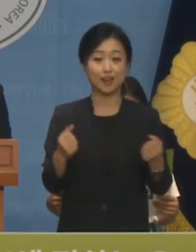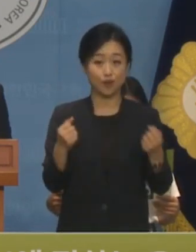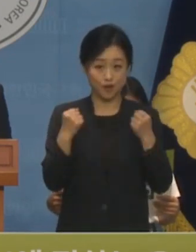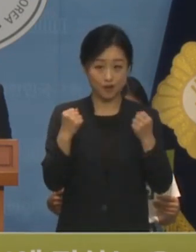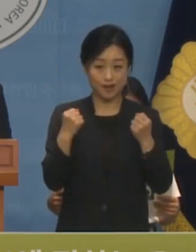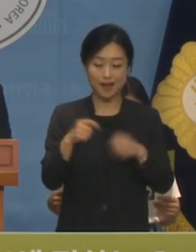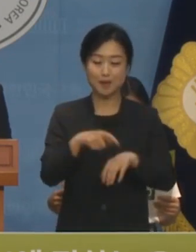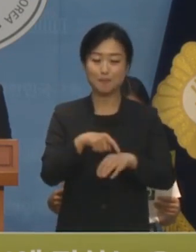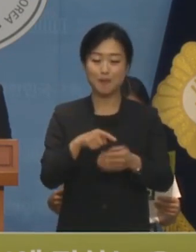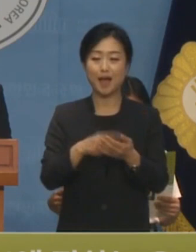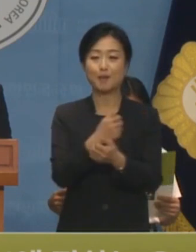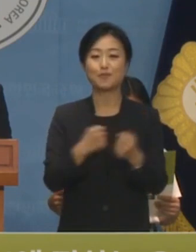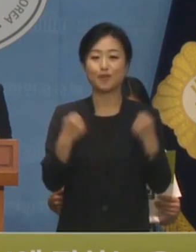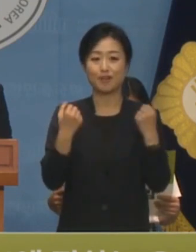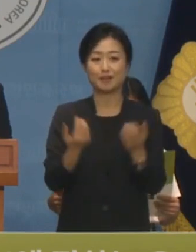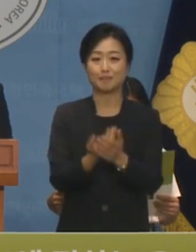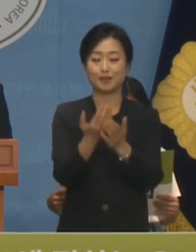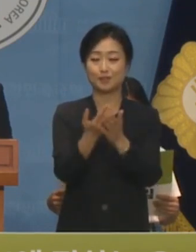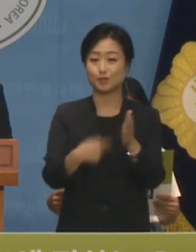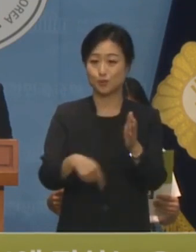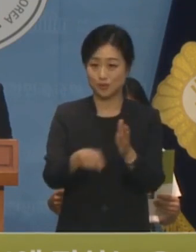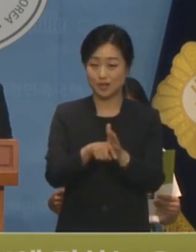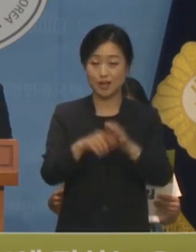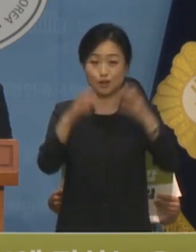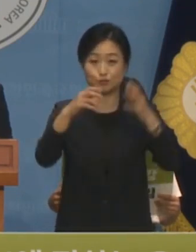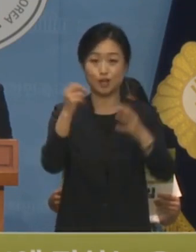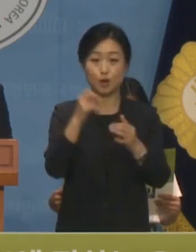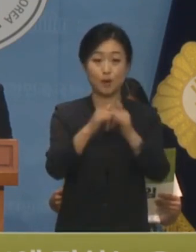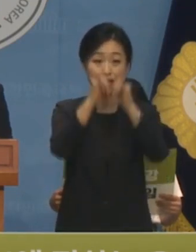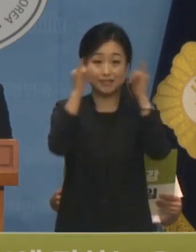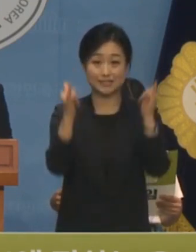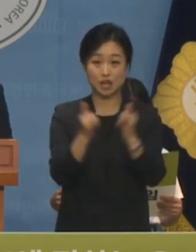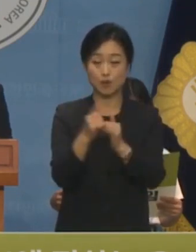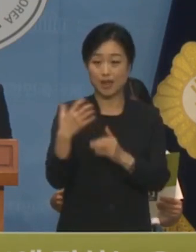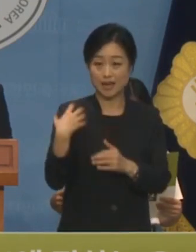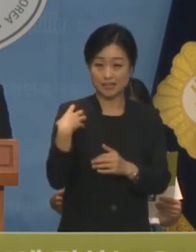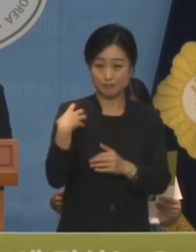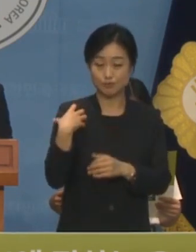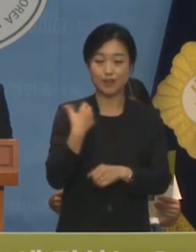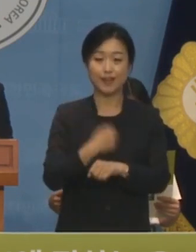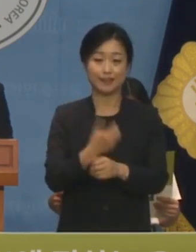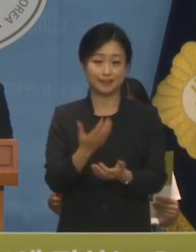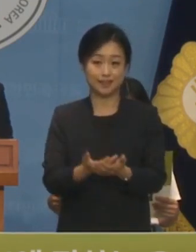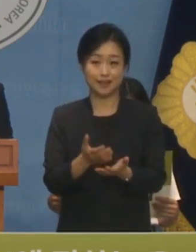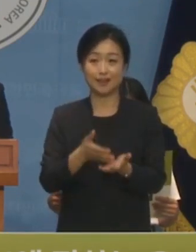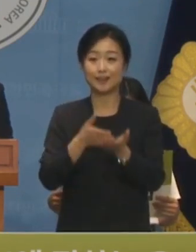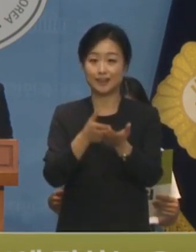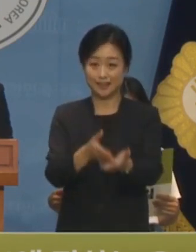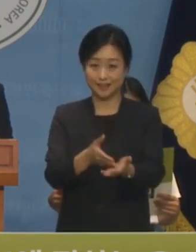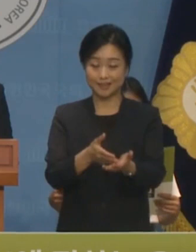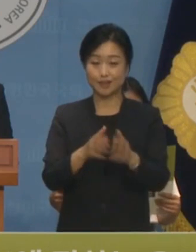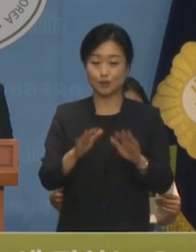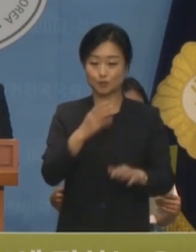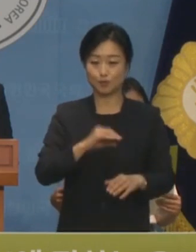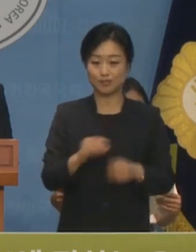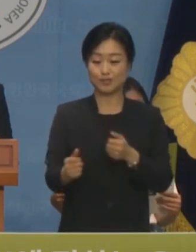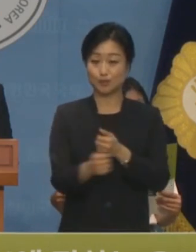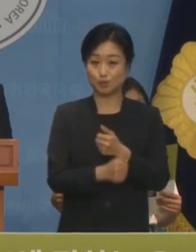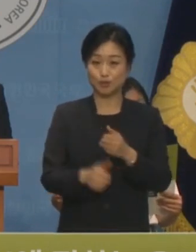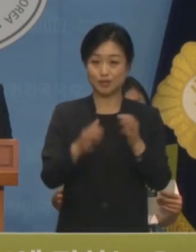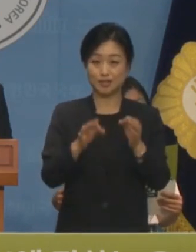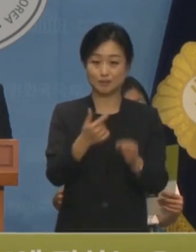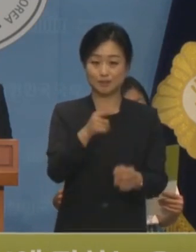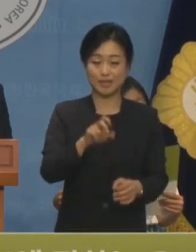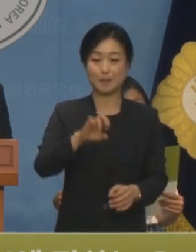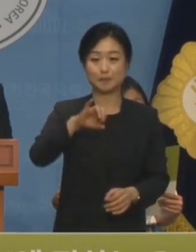및 마음 건강 증진을 위한 국가와 사회의 의무 이행을 촉구하기 위해 국회 보건복지위원회